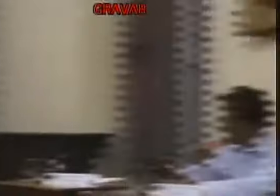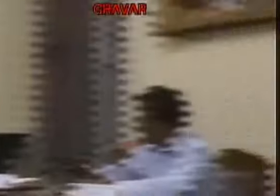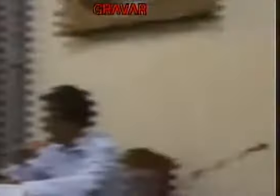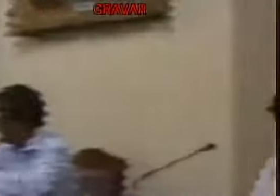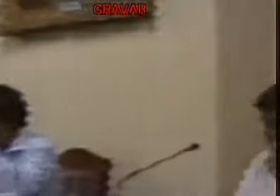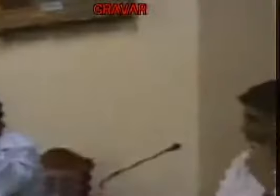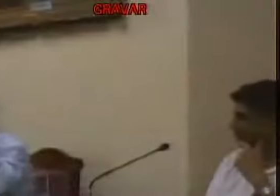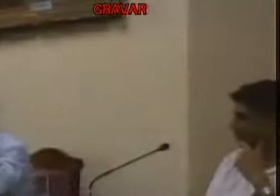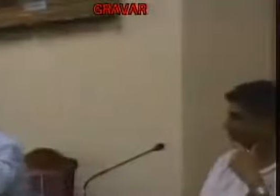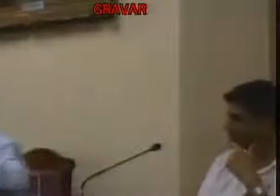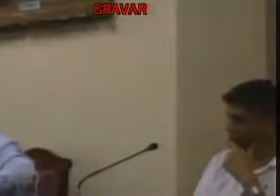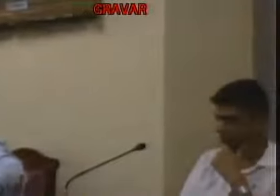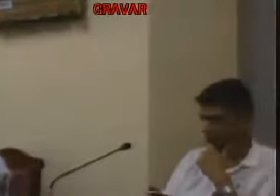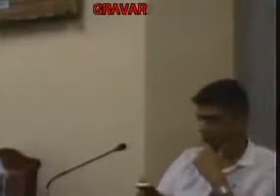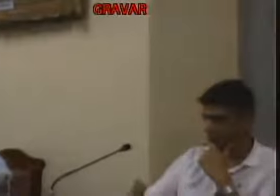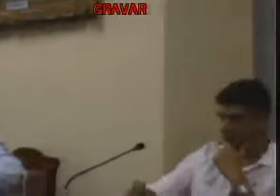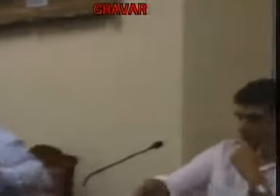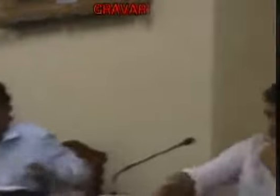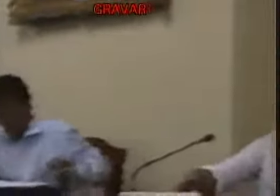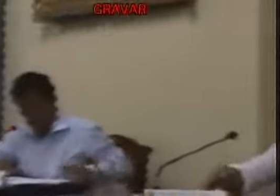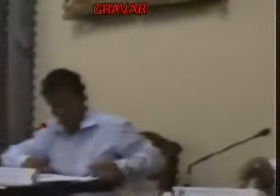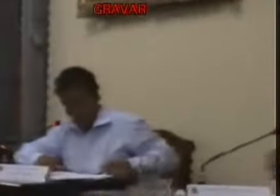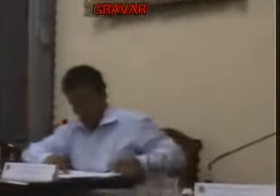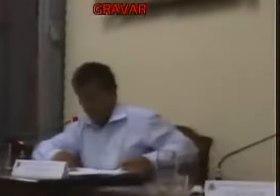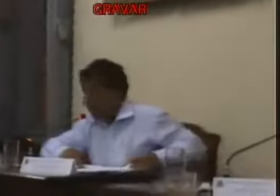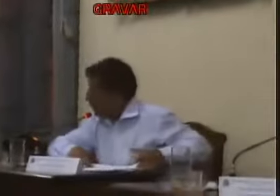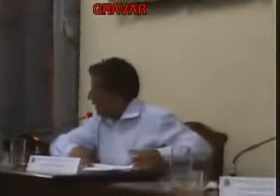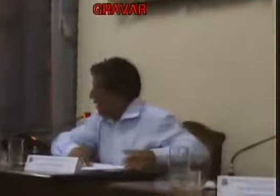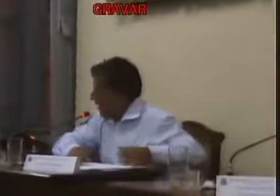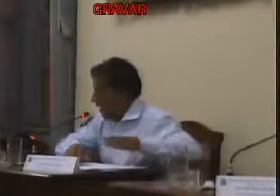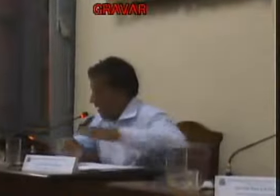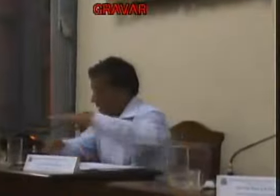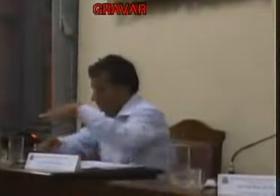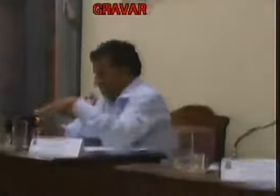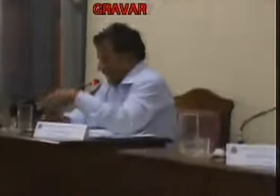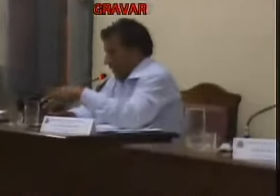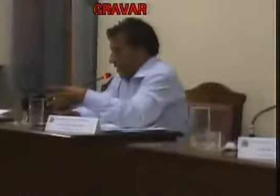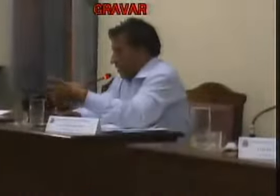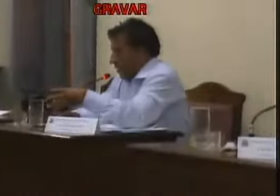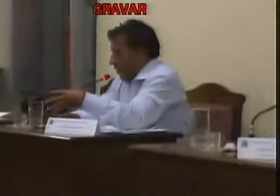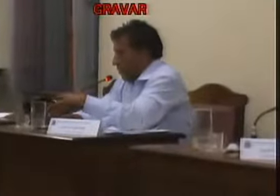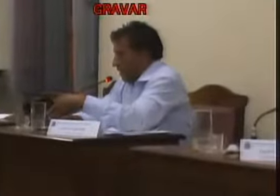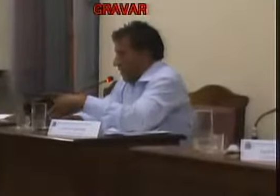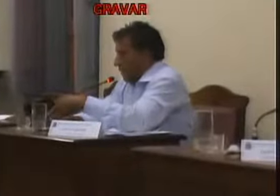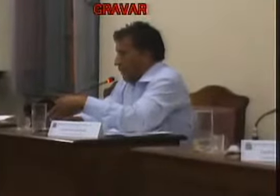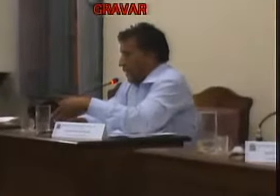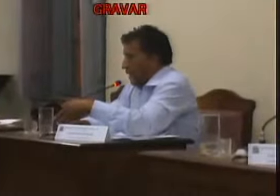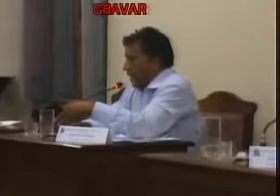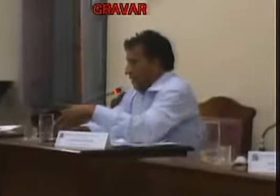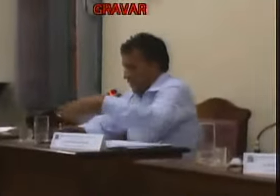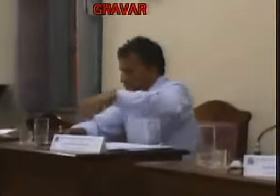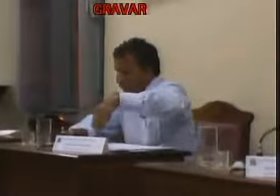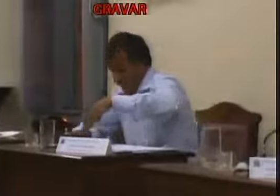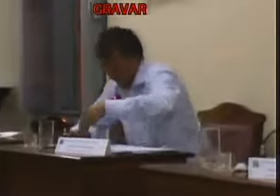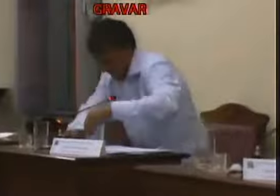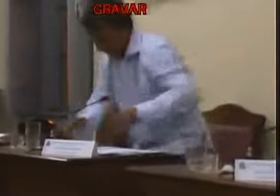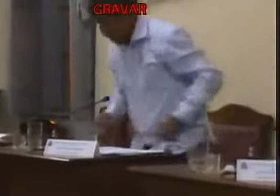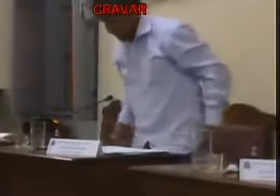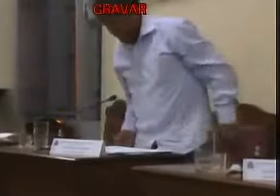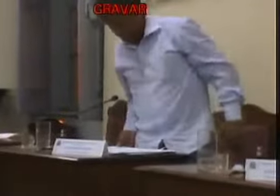Presidente, não vou usar a tribuna, não. Vou falar daqui mesmo. Vou falar igual está sendo falado. Não, vou falar